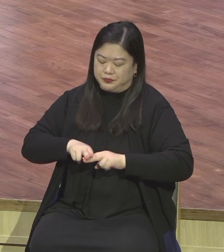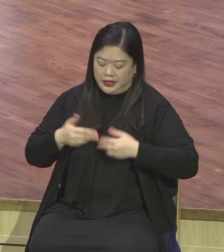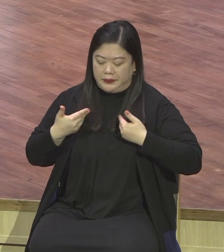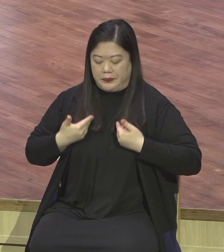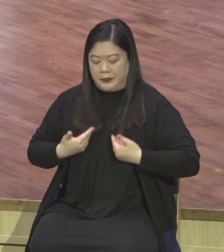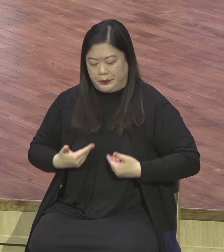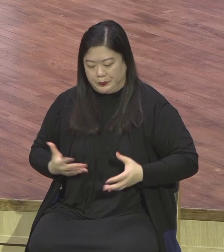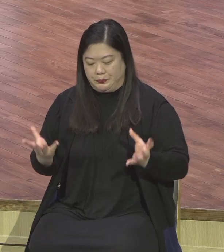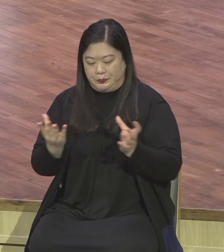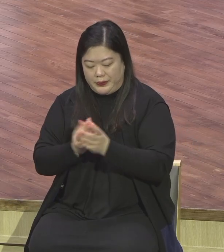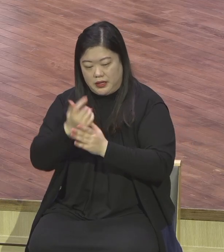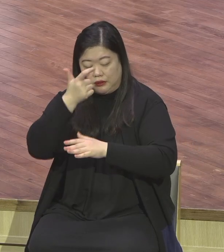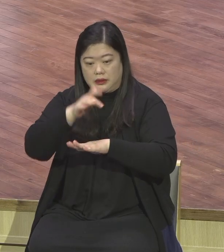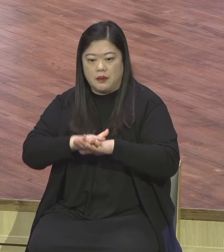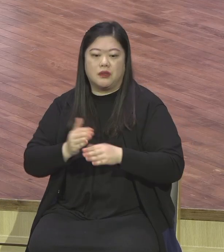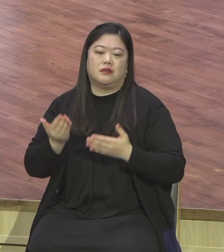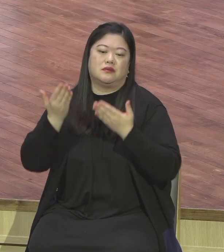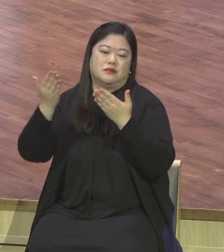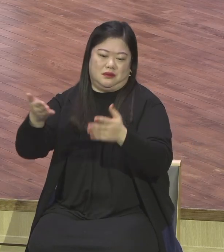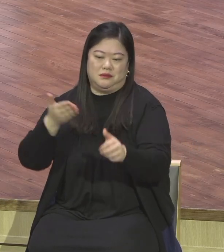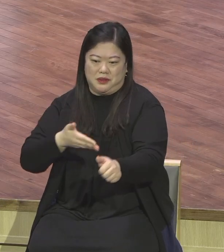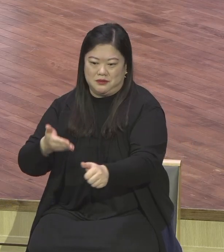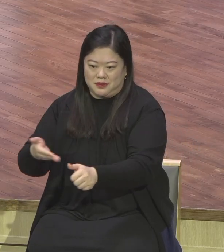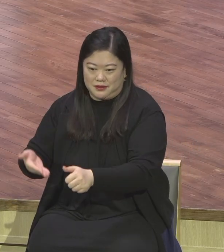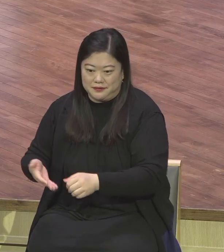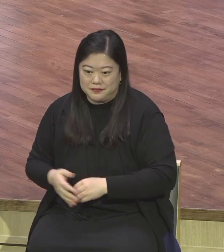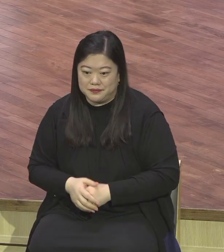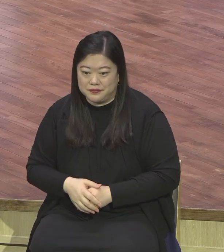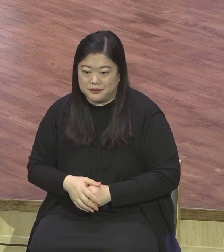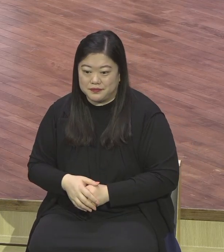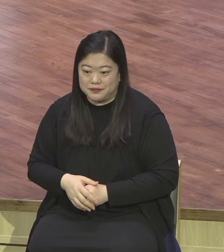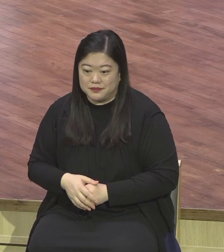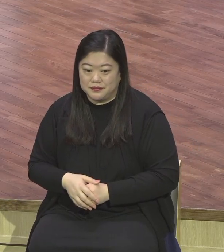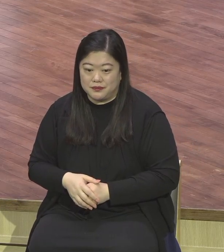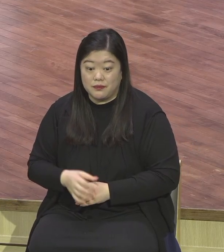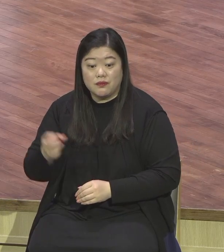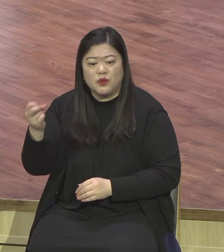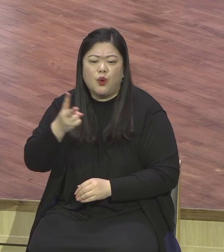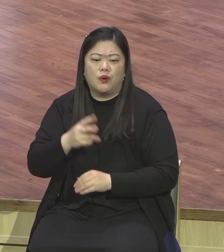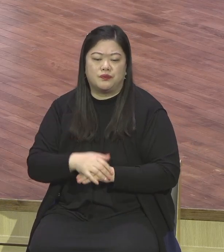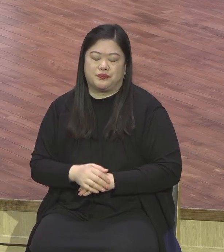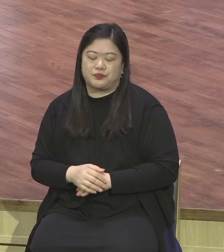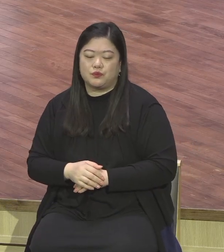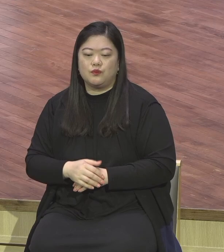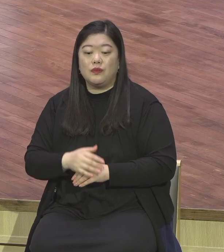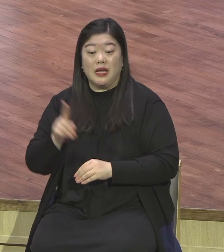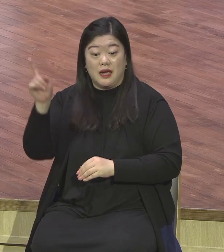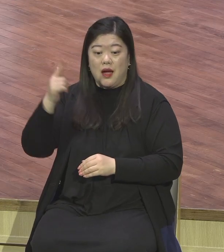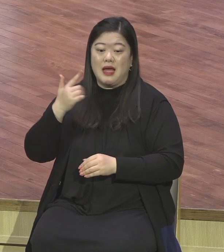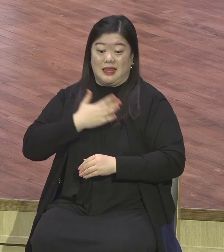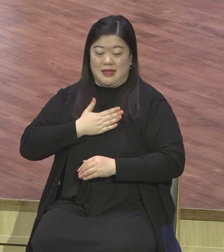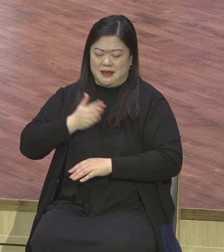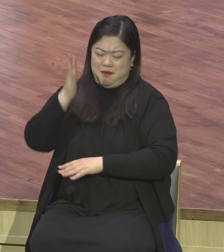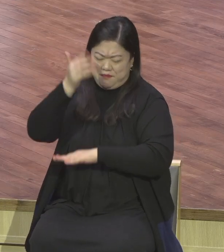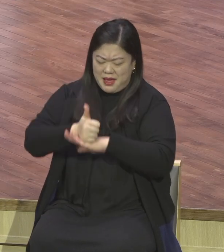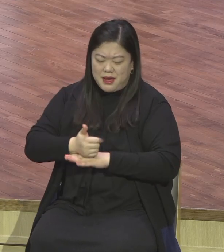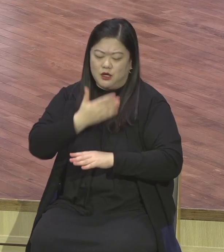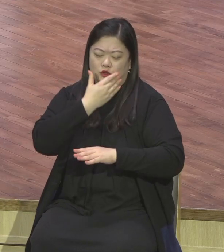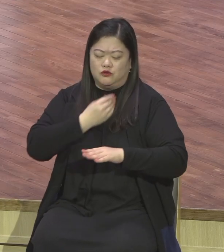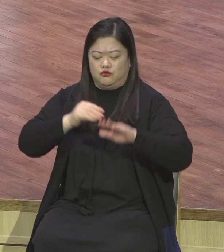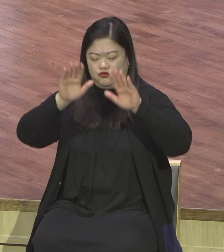하나님 앞에 서시기 바랍니다 그리고 예배 축도 이후에 이제 말씀을 붙잡고